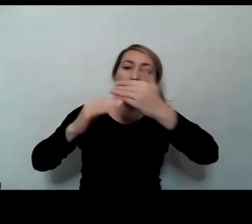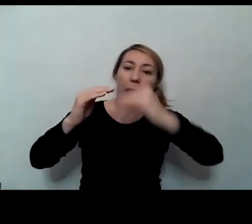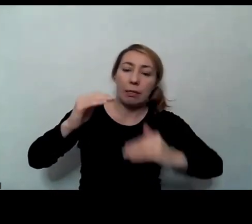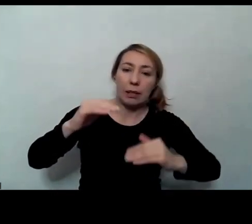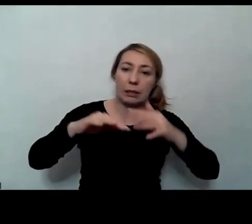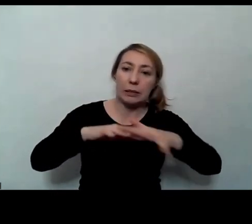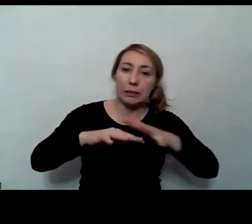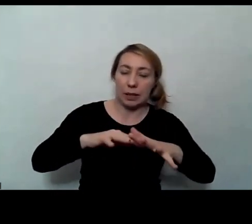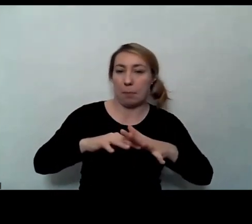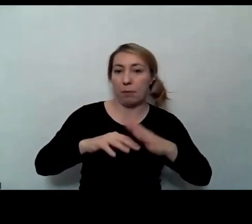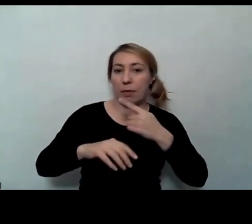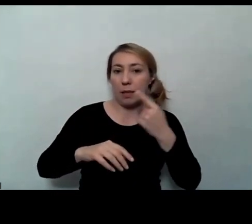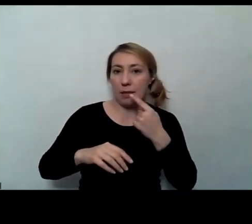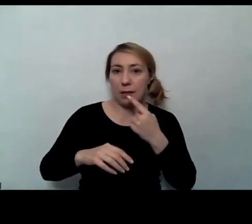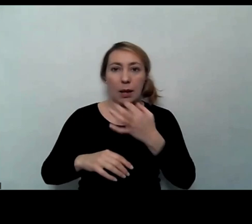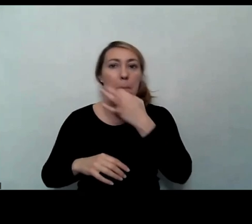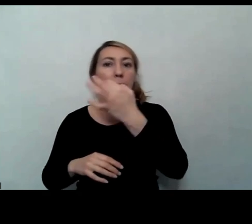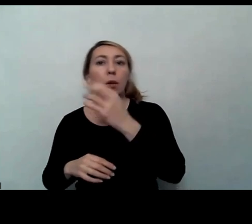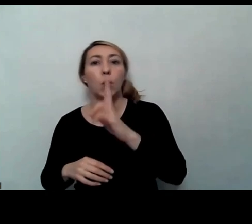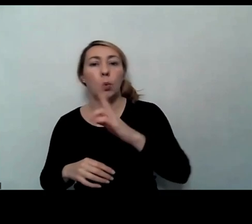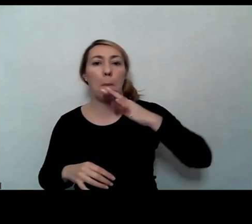Pani Joanna.